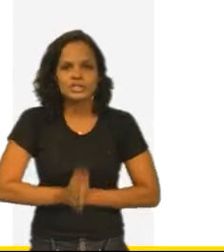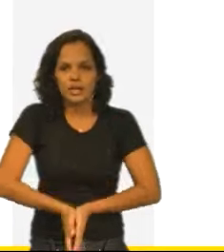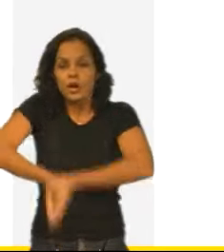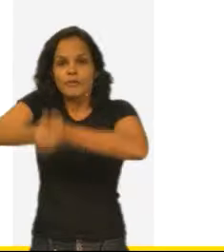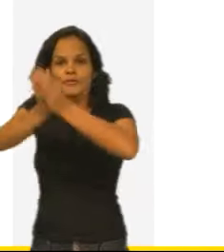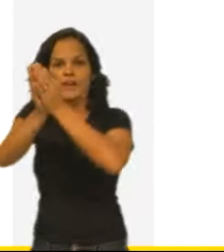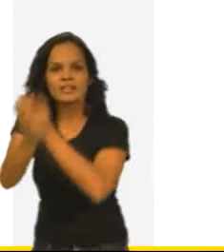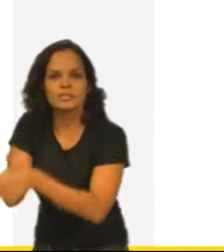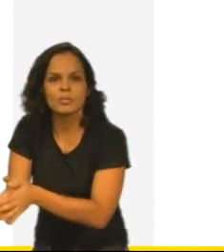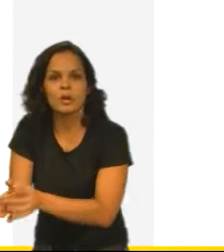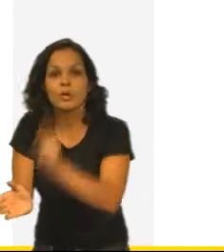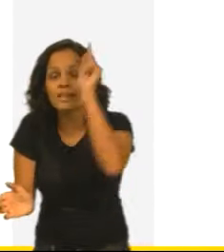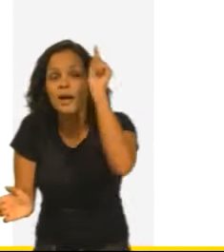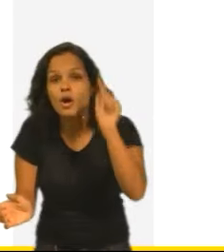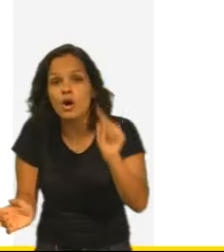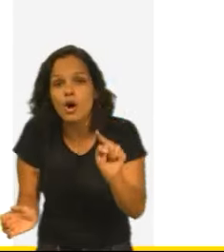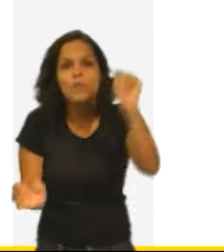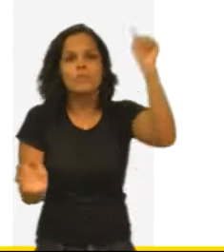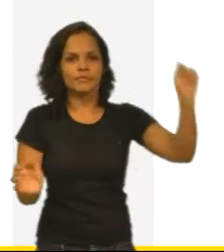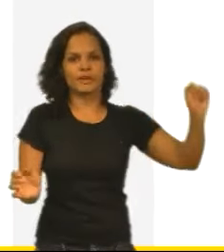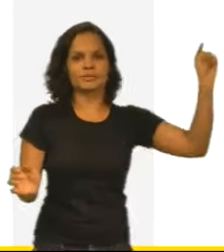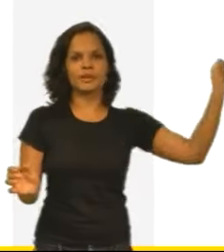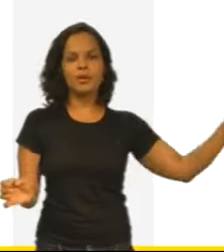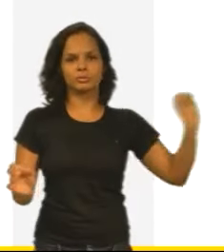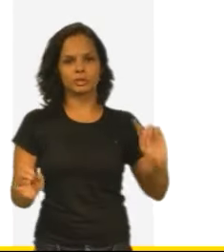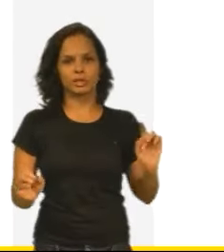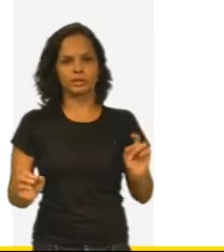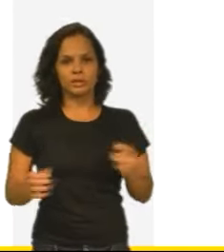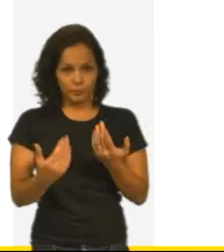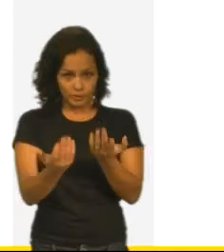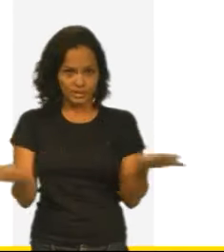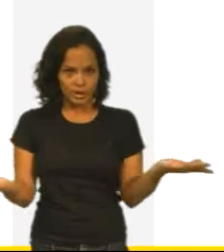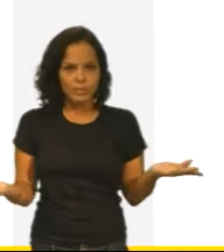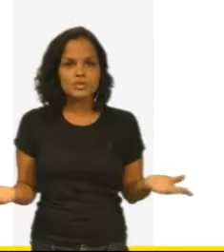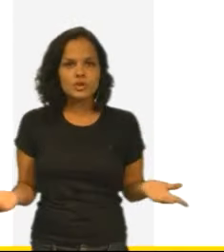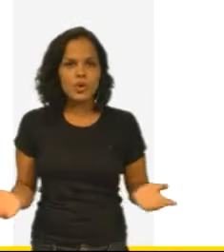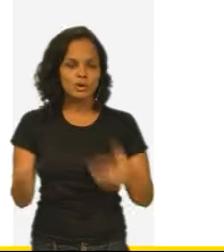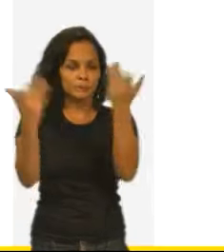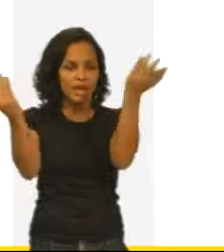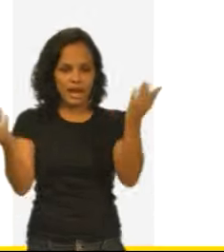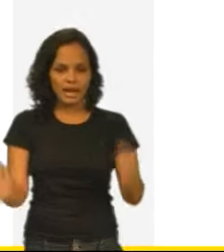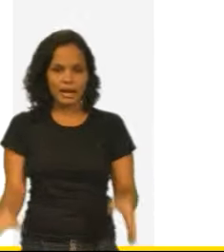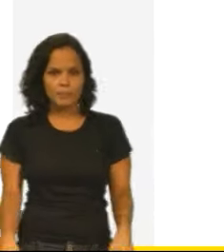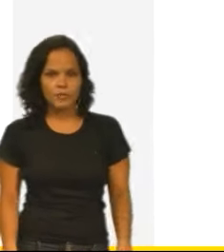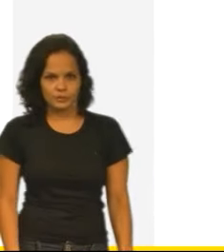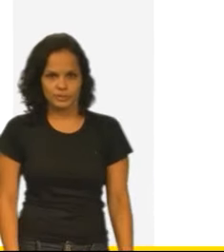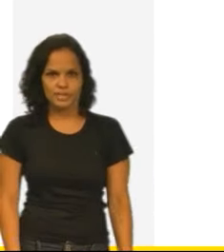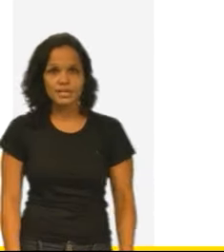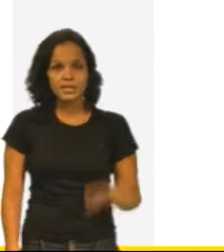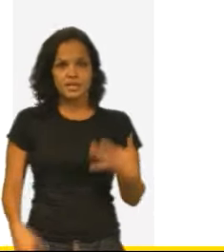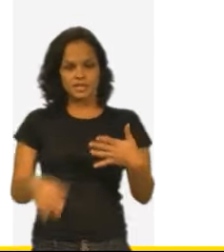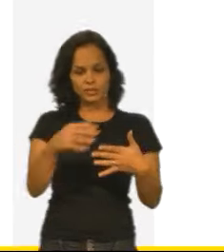dizendo, faça uma coisa ou faça outra. Você tem uma escolha. Lá na prova de vocês, vocês vão